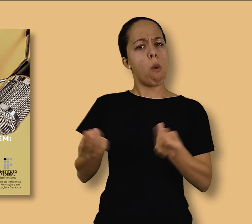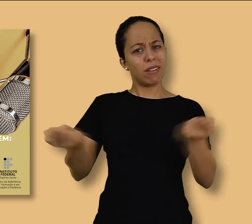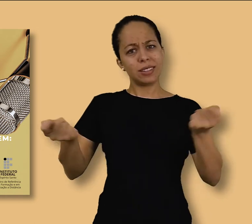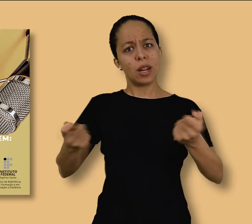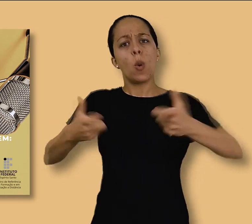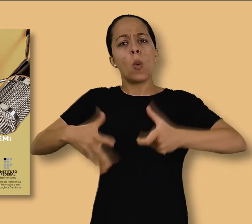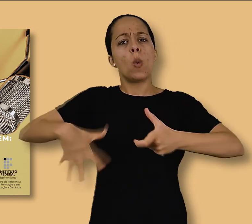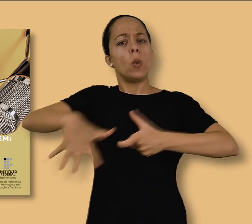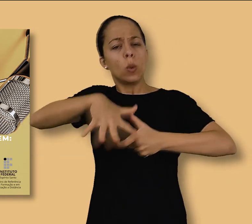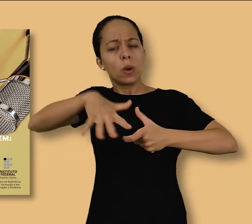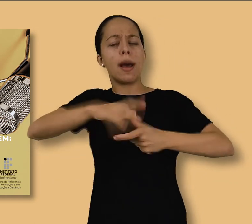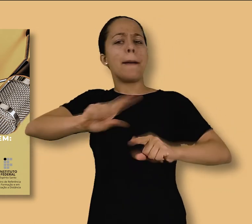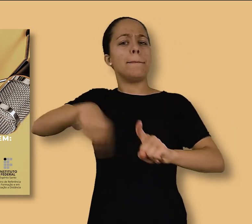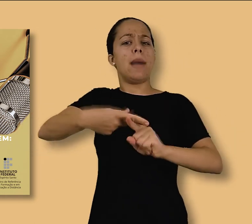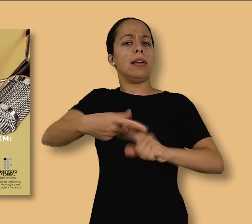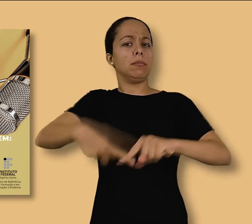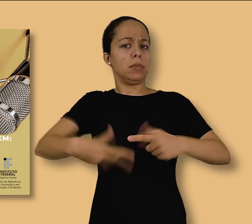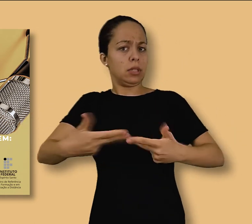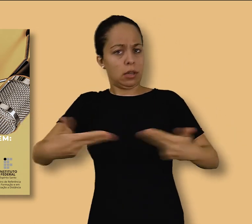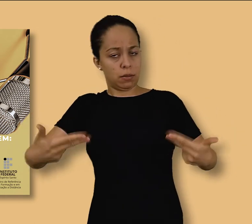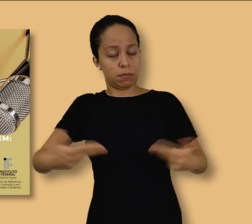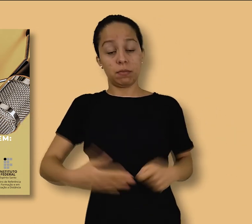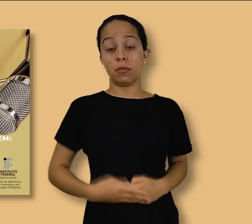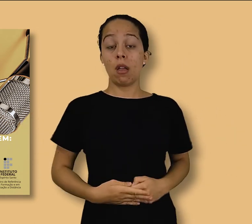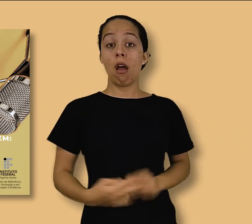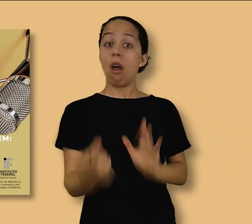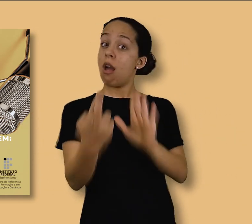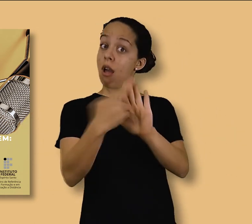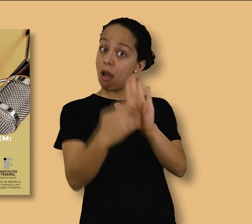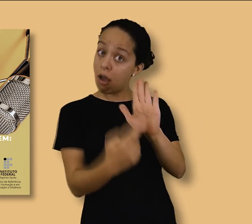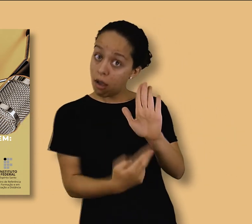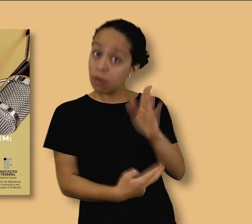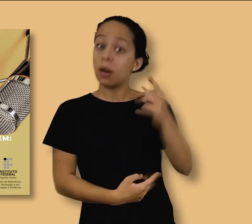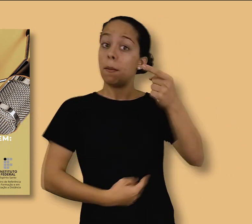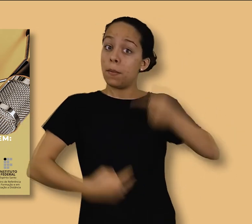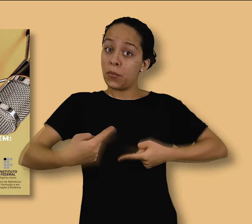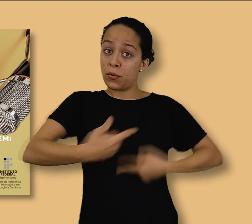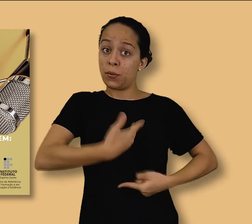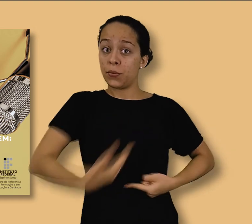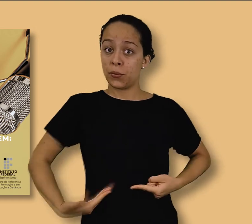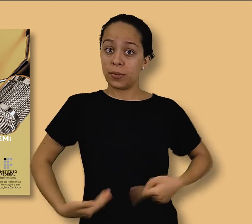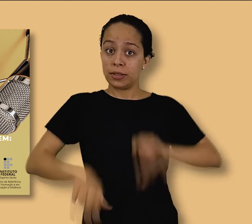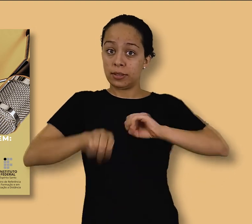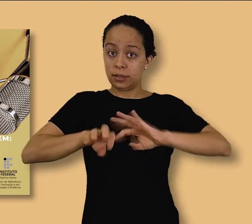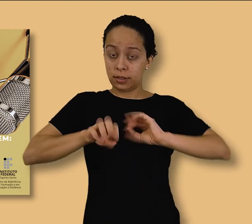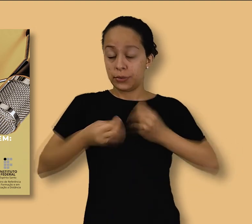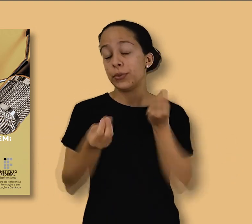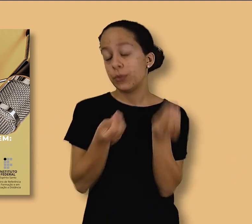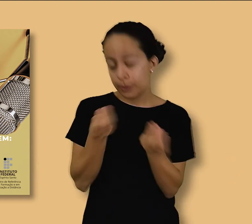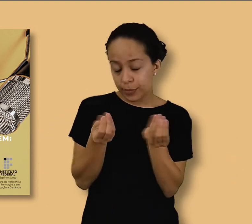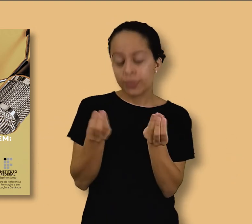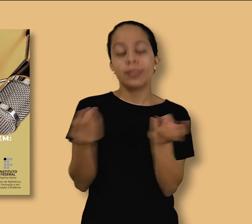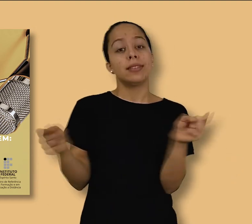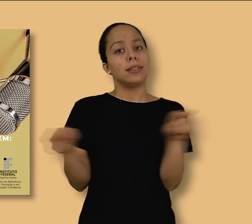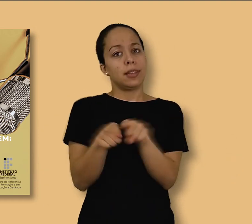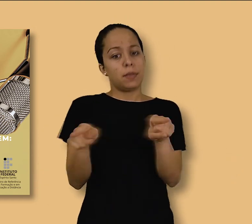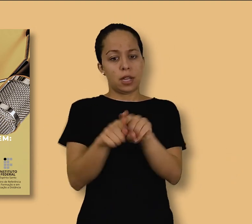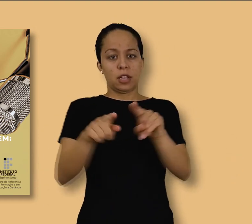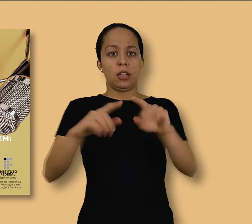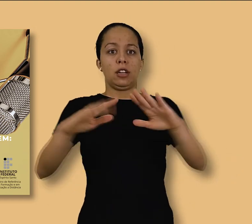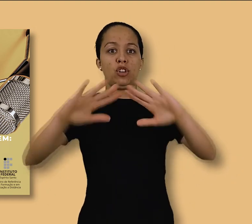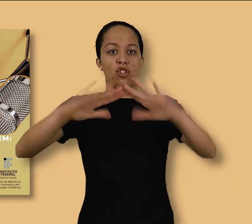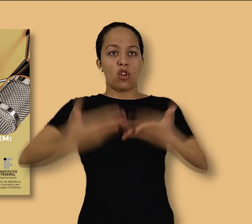né as políticas públicas de educação a política de gestão da escola enfim hein